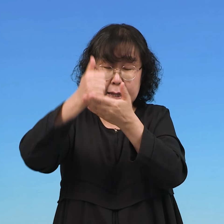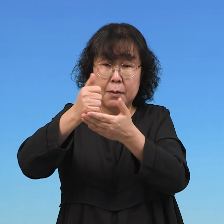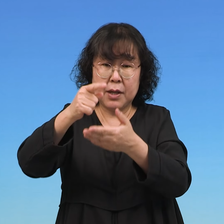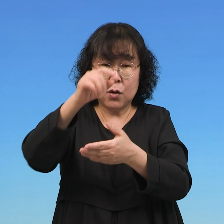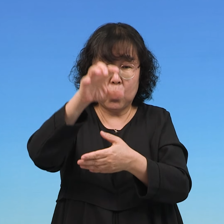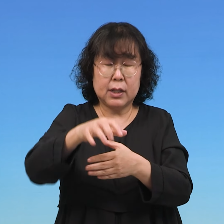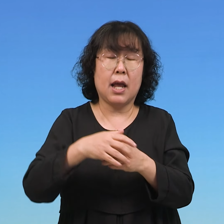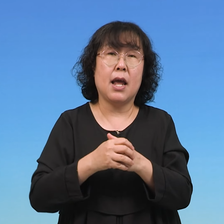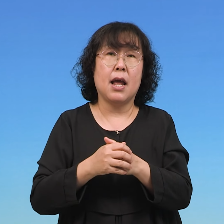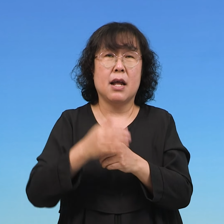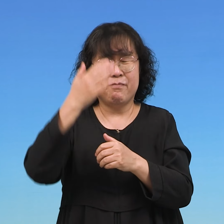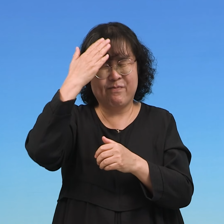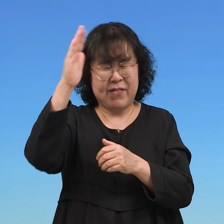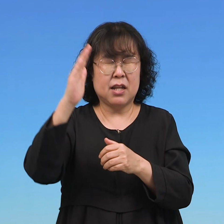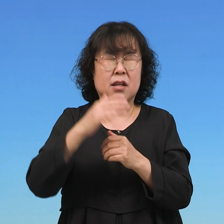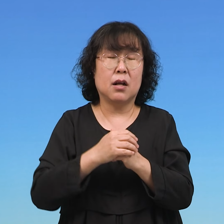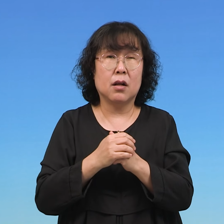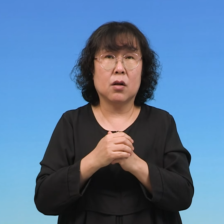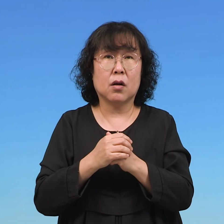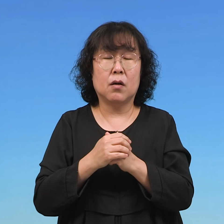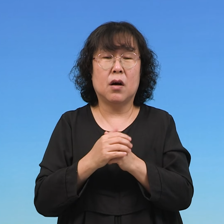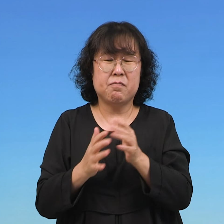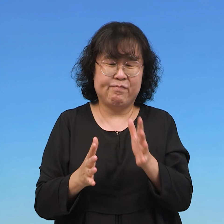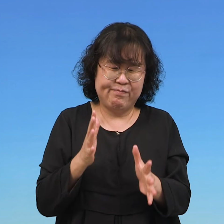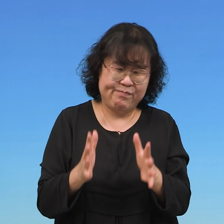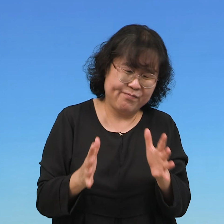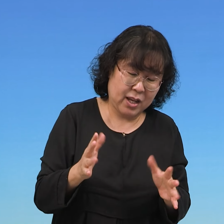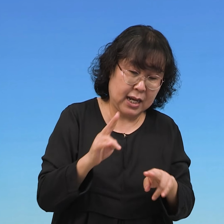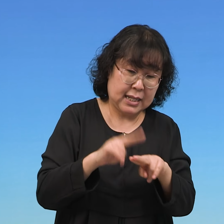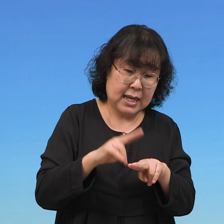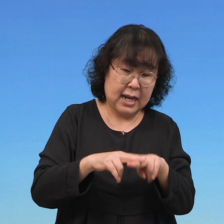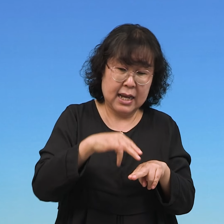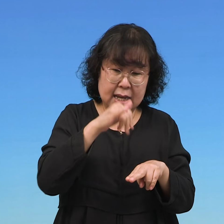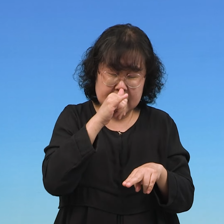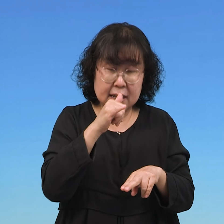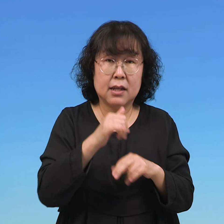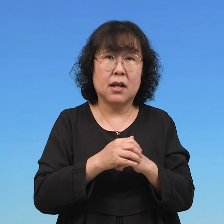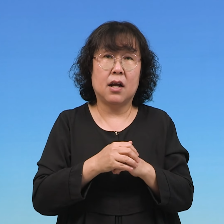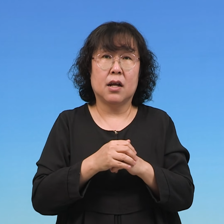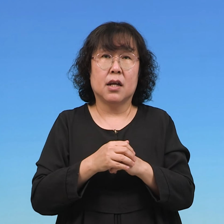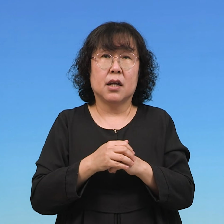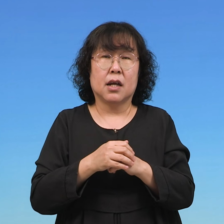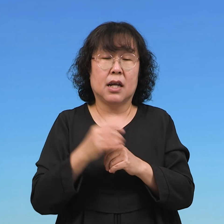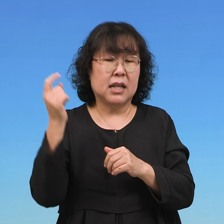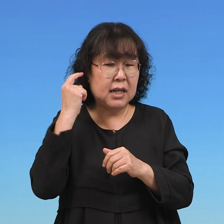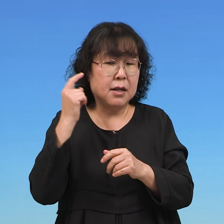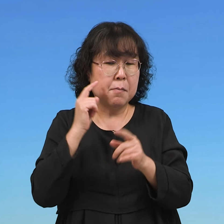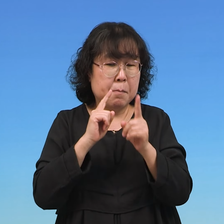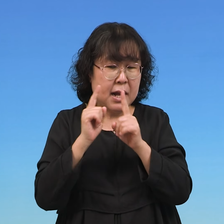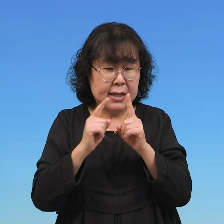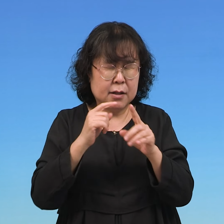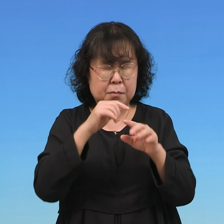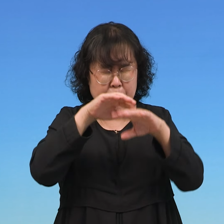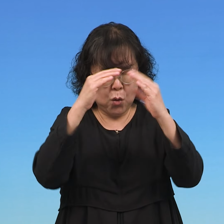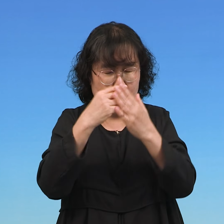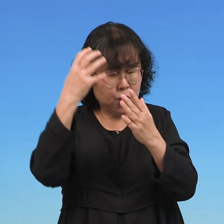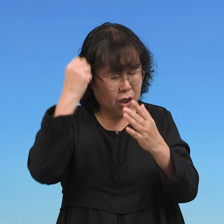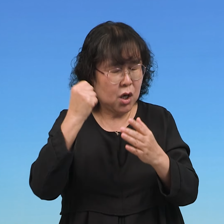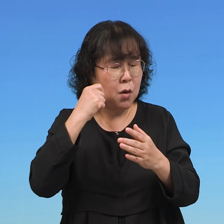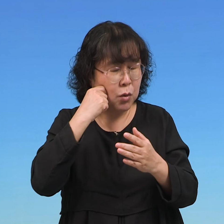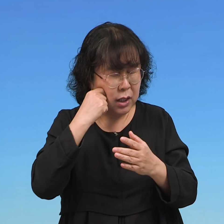오늘 여기 지금 낯설고 어색한 자리에 와서 전한 말씀을 다 기억할 수 없다 할지라도 이